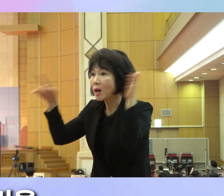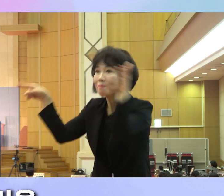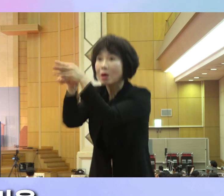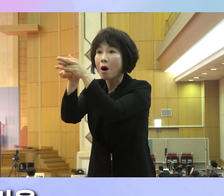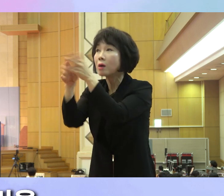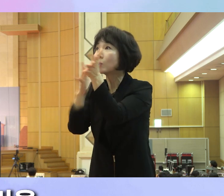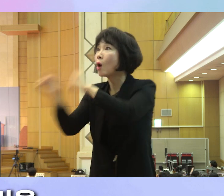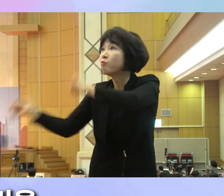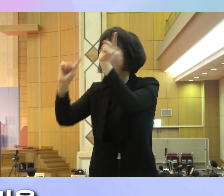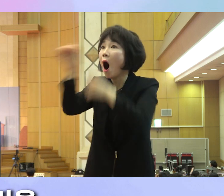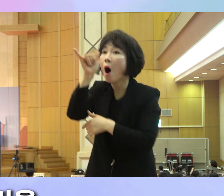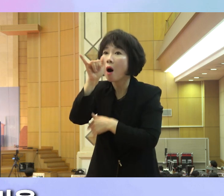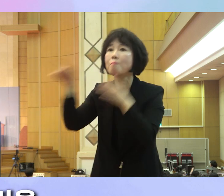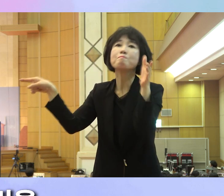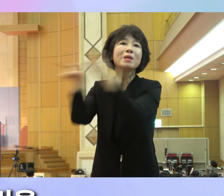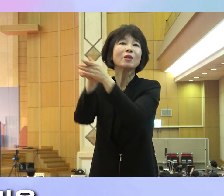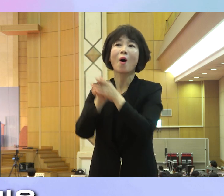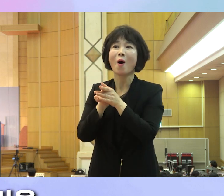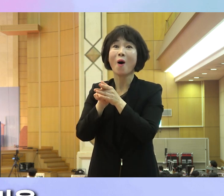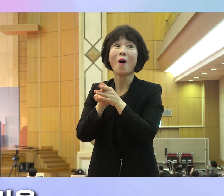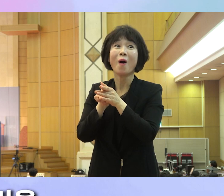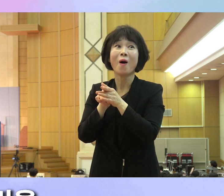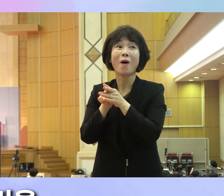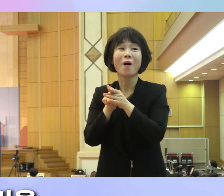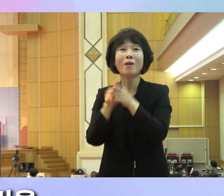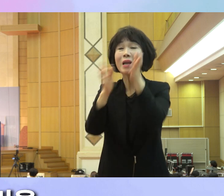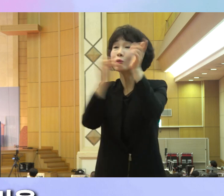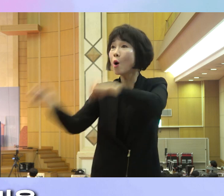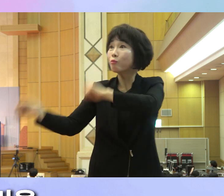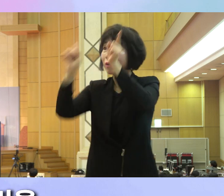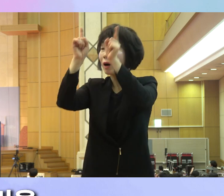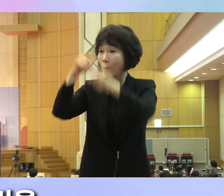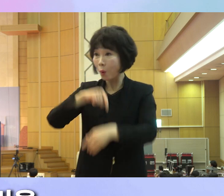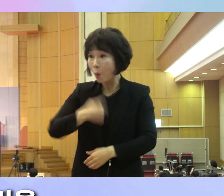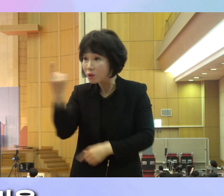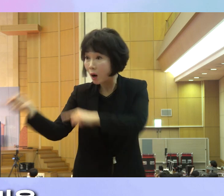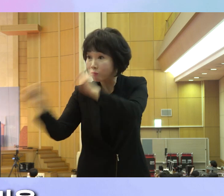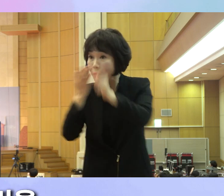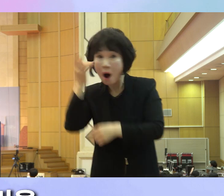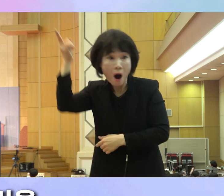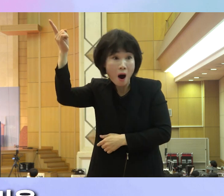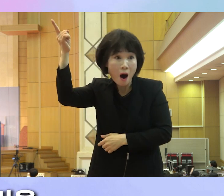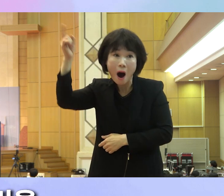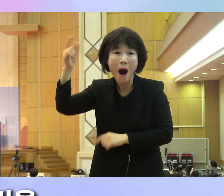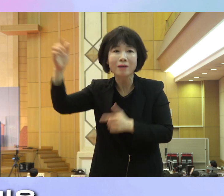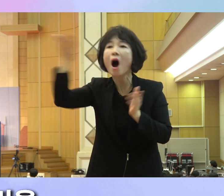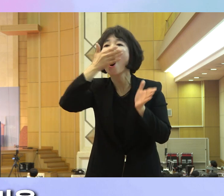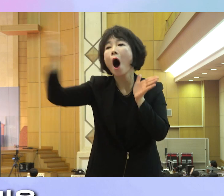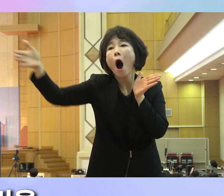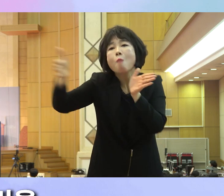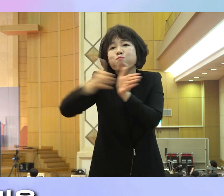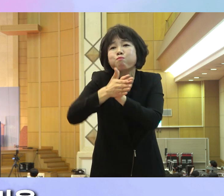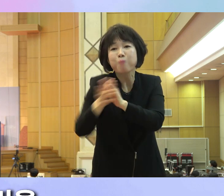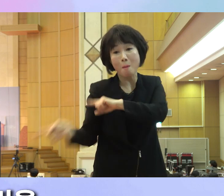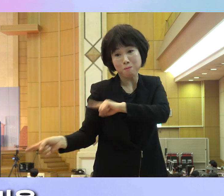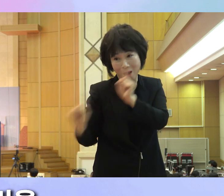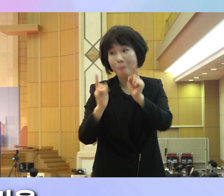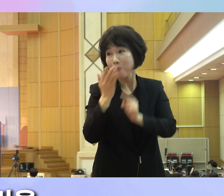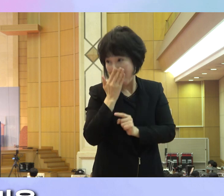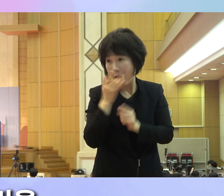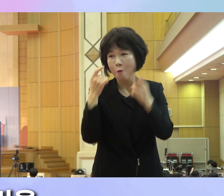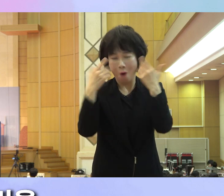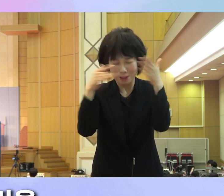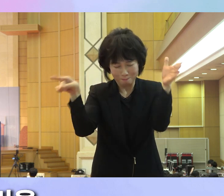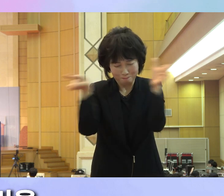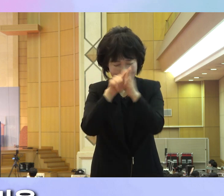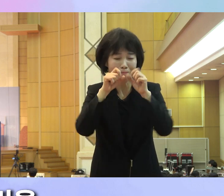예수님이 부활했구나, 예수님이 부활한 것은 예수님 홀로 부활한 것이 아니라 예수 부활이 내 부활이로구나 라는 걸 확실히